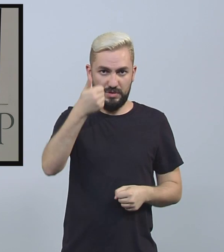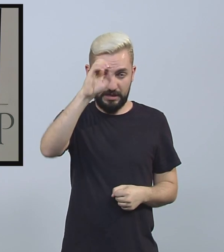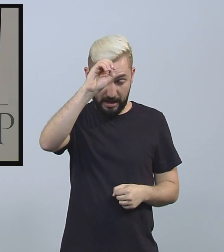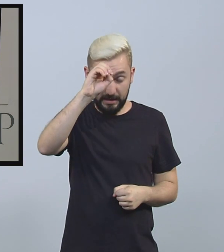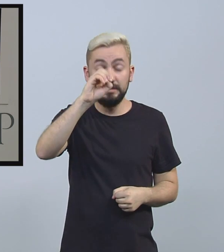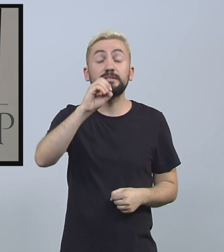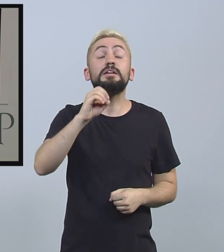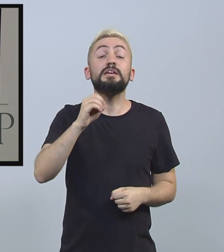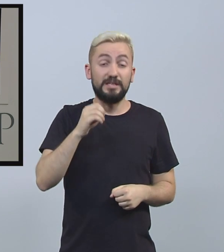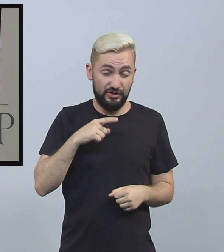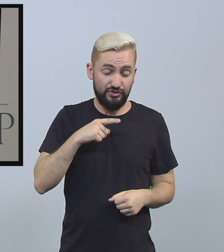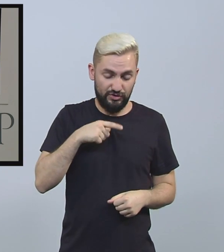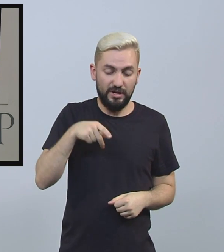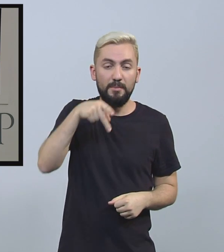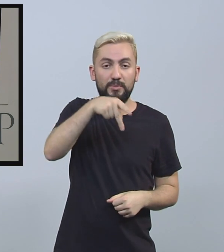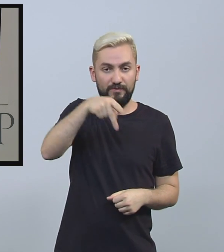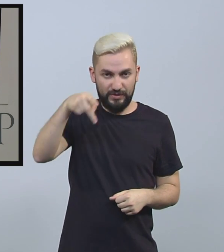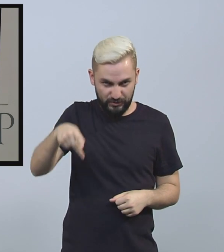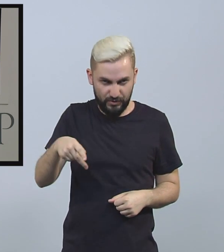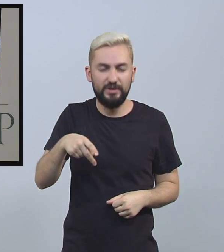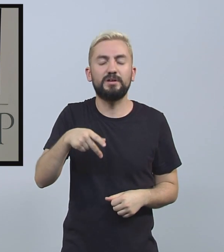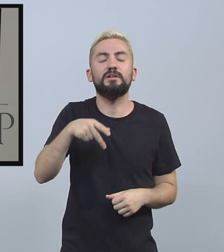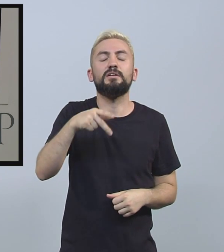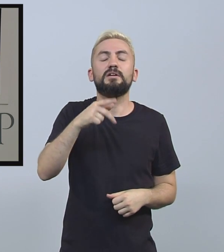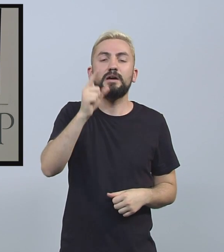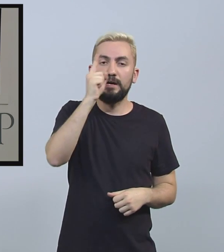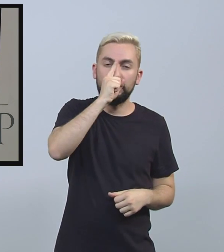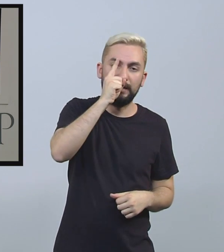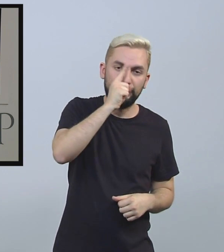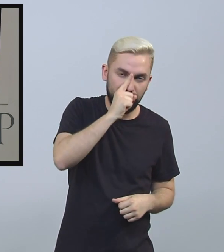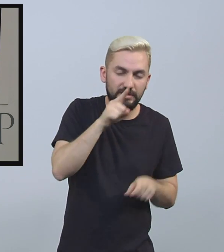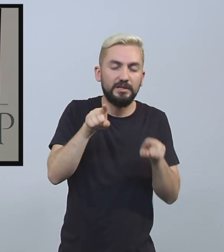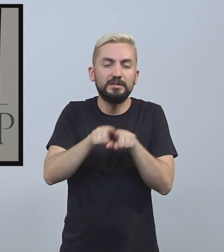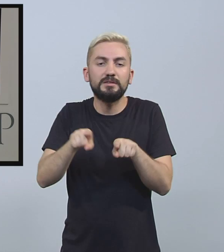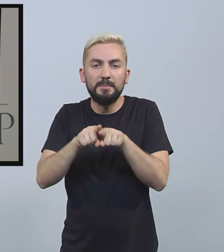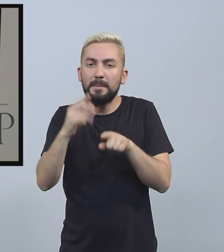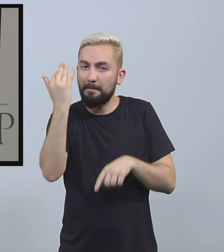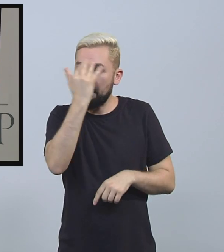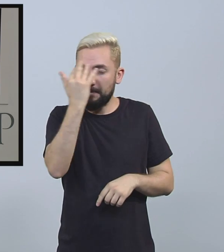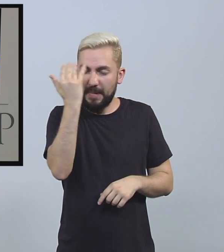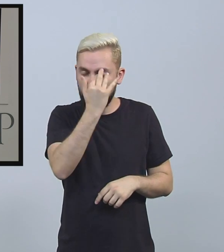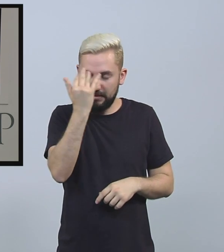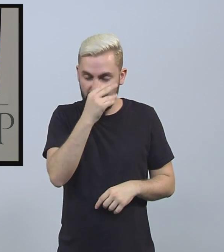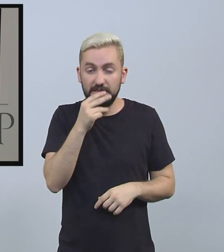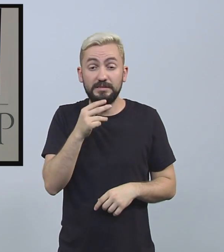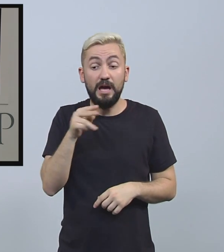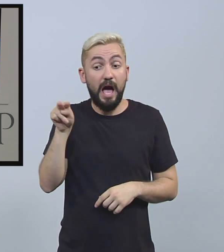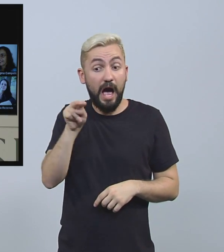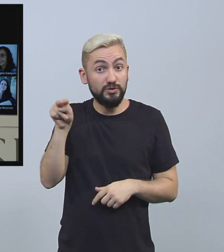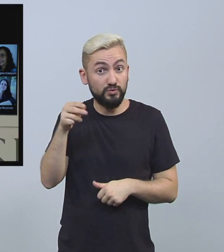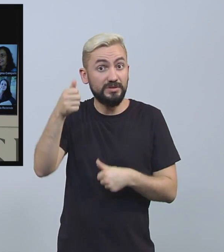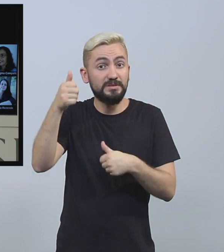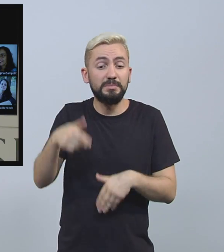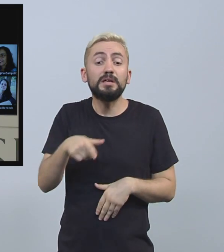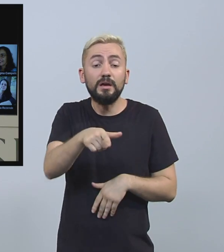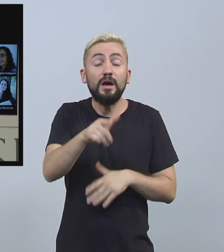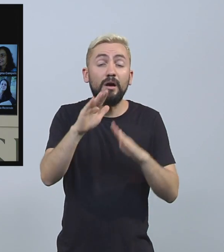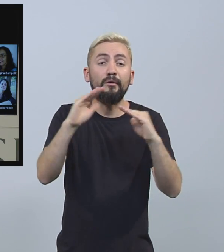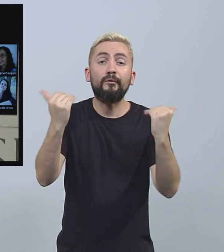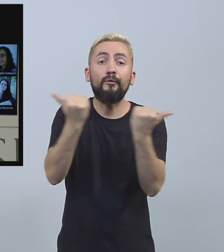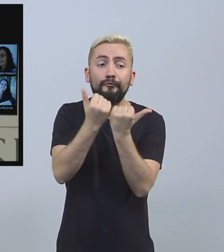as professoras Ana Regina Campelo e Patrícia Rezende, ela representou um